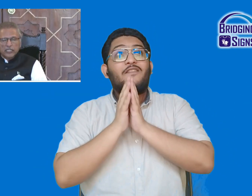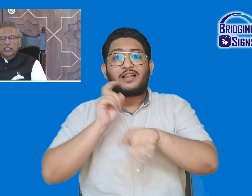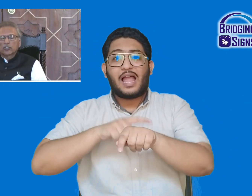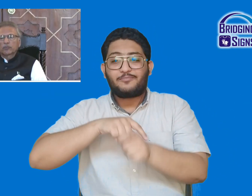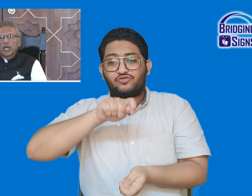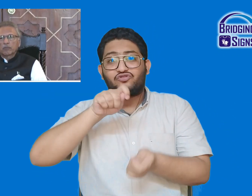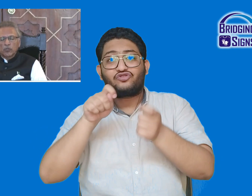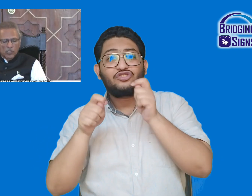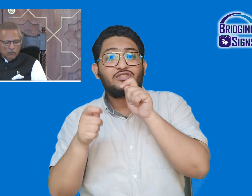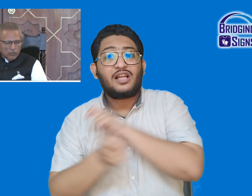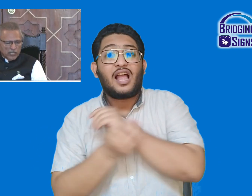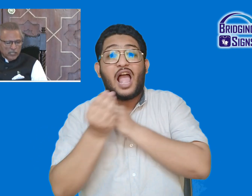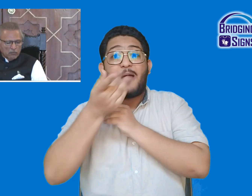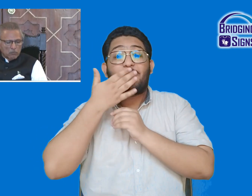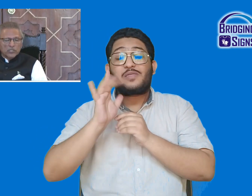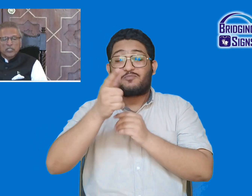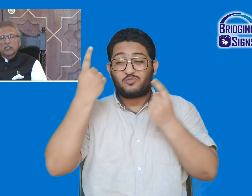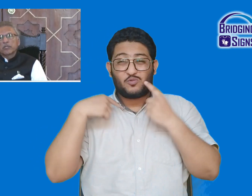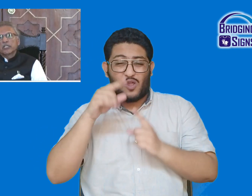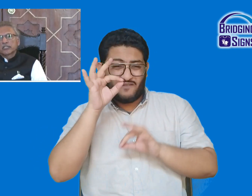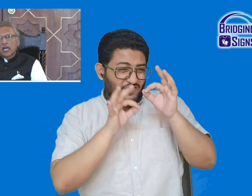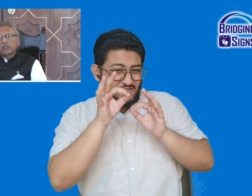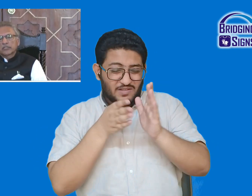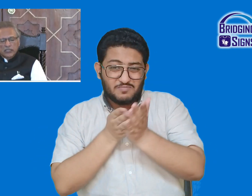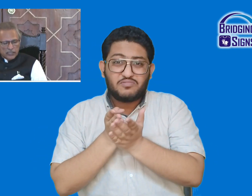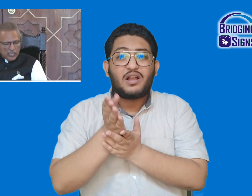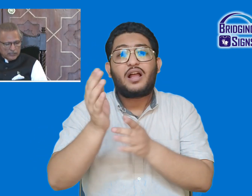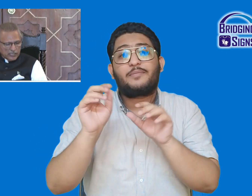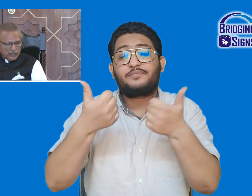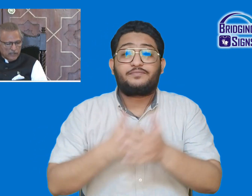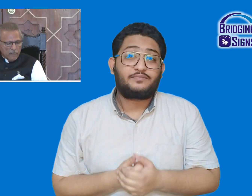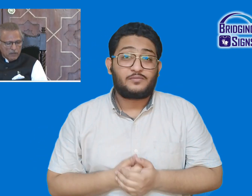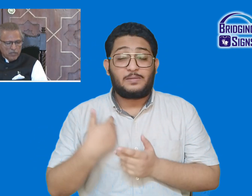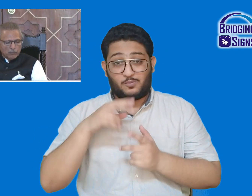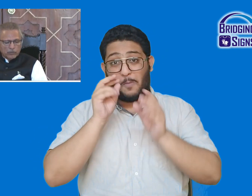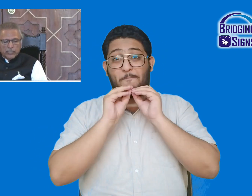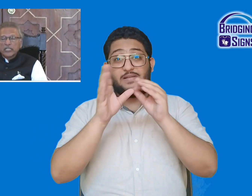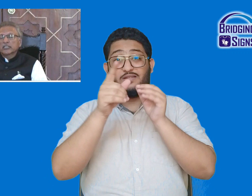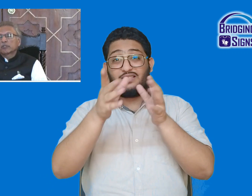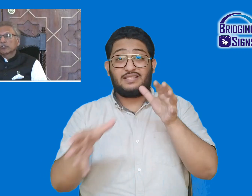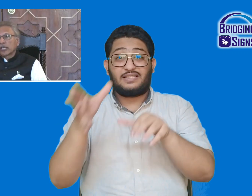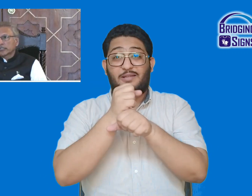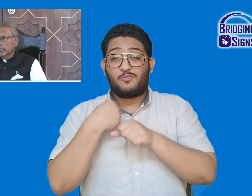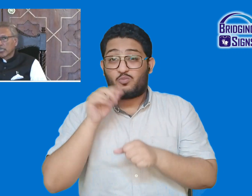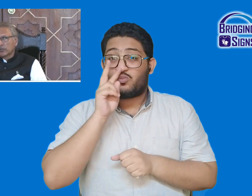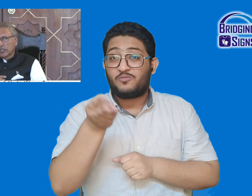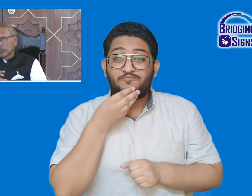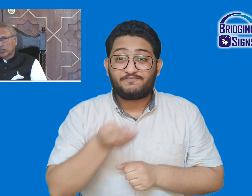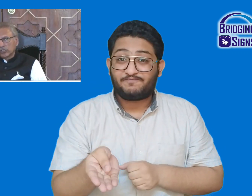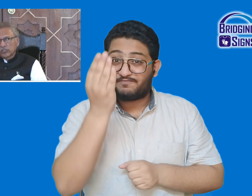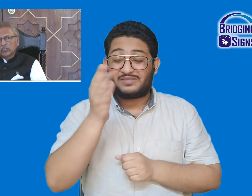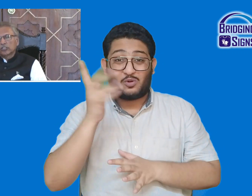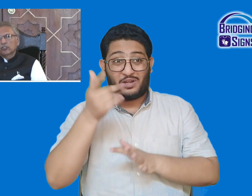جا رہی ہے جو اپنے آپ کو بڑے منتظم انتظام کے ساتھ چلانا چاہتی ہے۔ میں میڈیا سے بھی گزارش کرتا ہوں